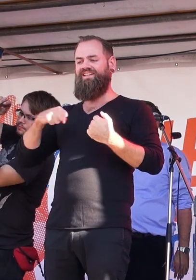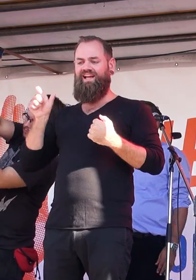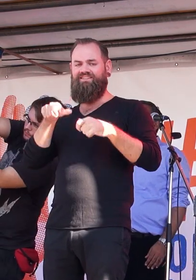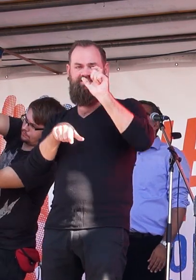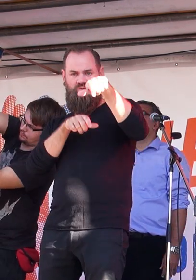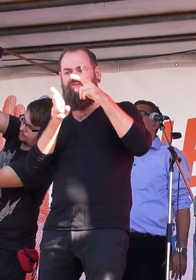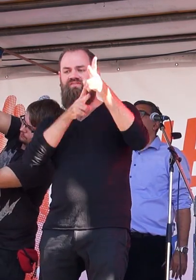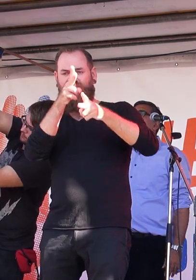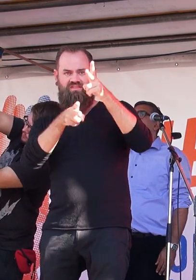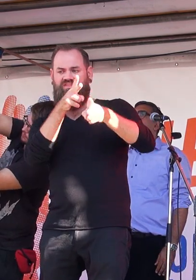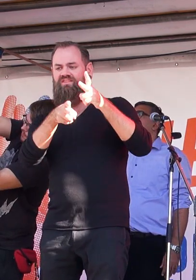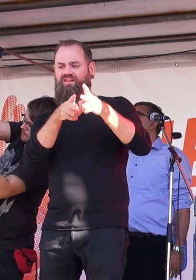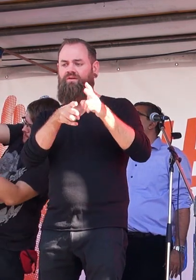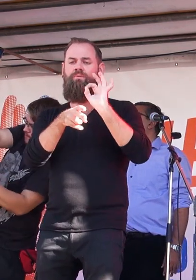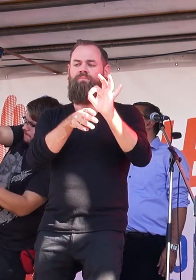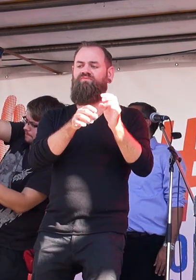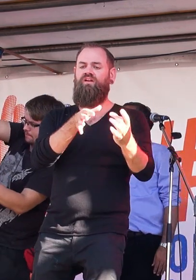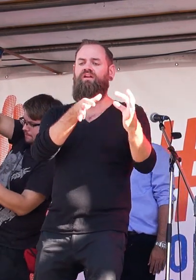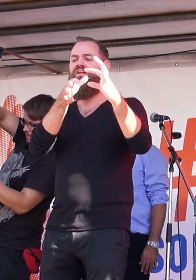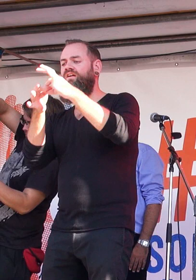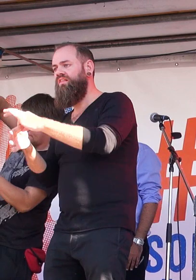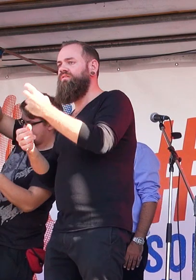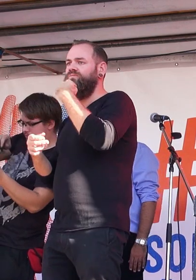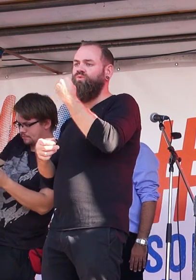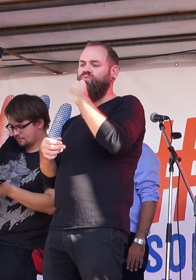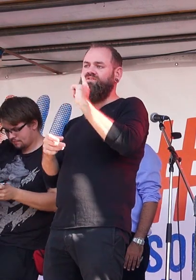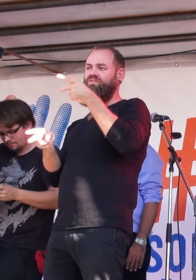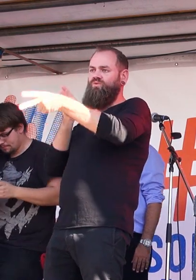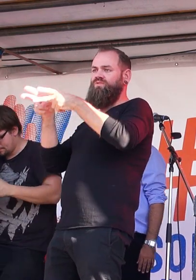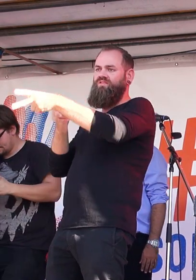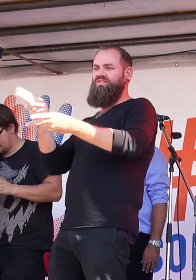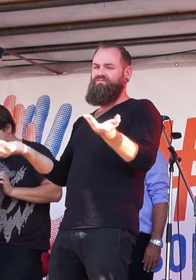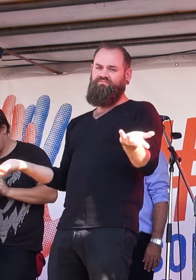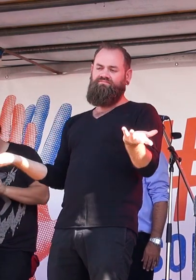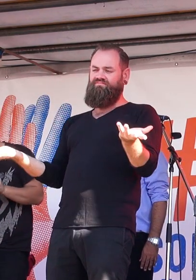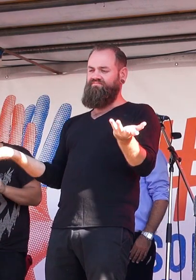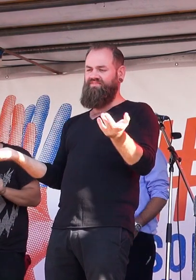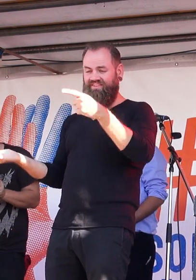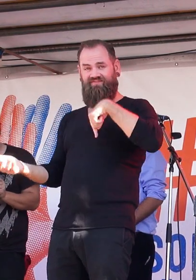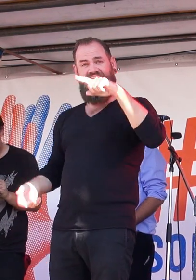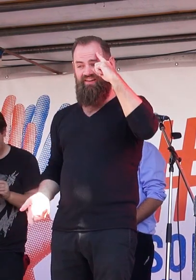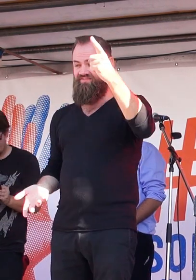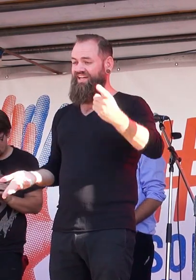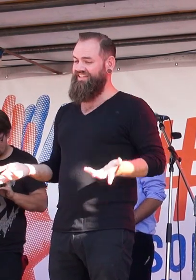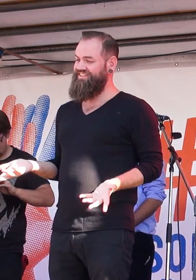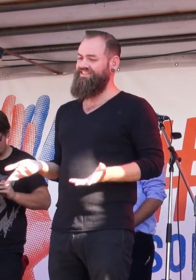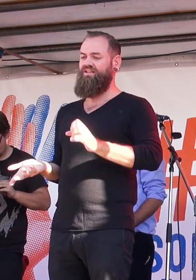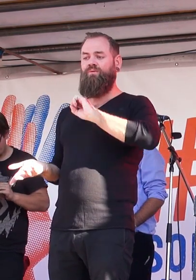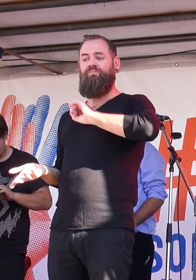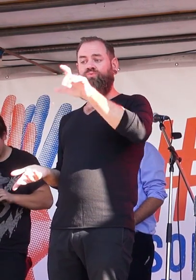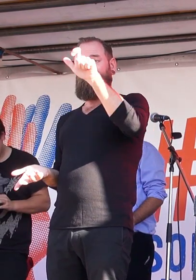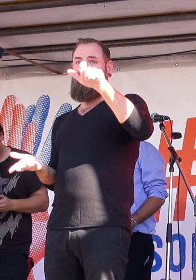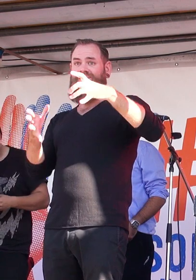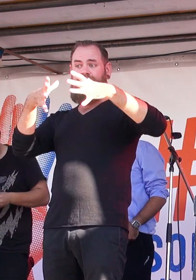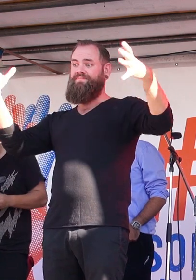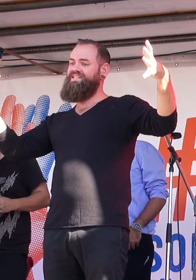werden. Liebe Freundinnen und Freunde, wir wissen, dass die Mehrheit der Muslime mit dieser Gewalt nichts zu tun hat. Und